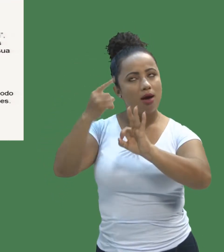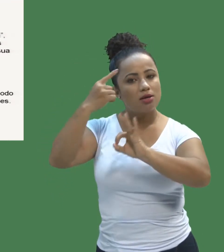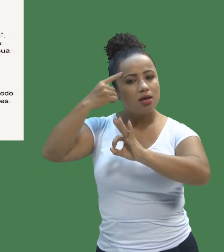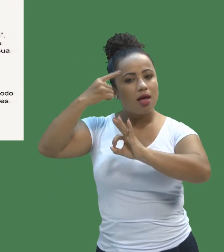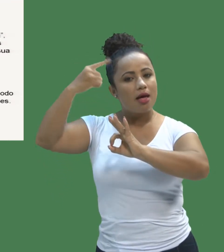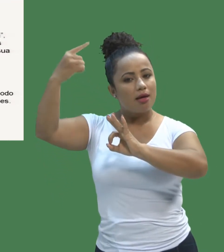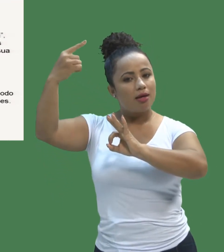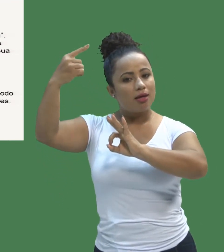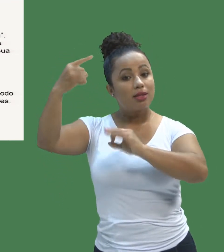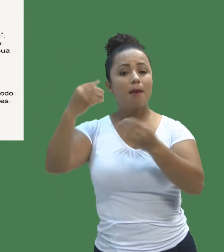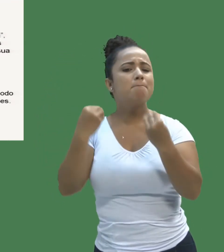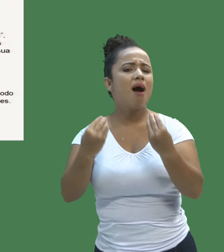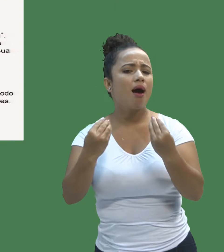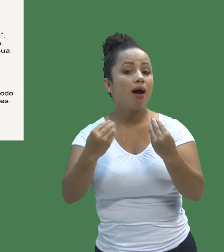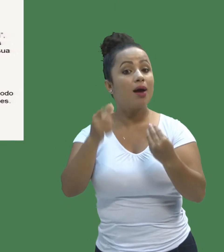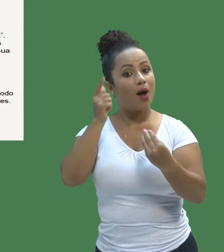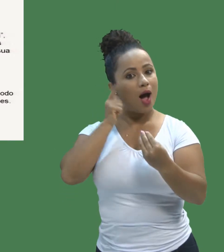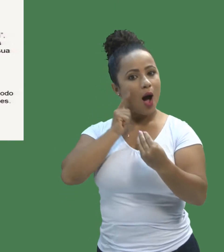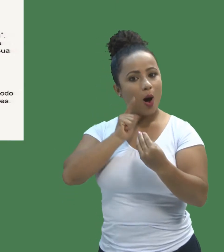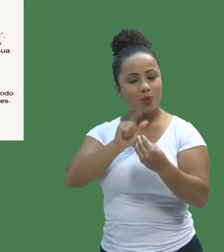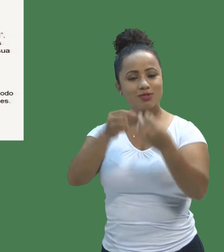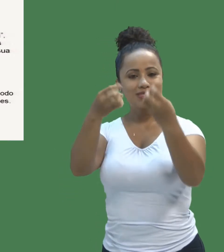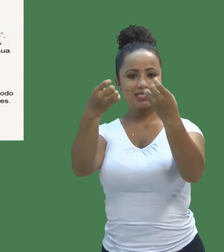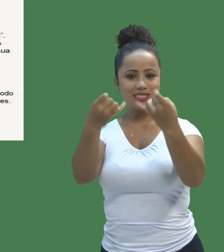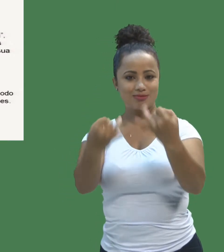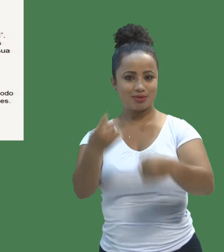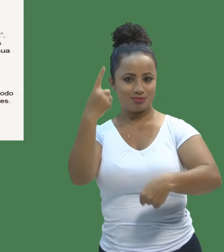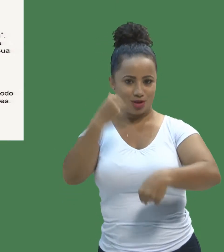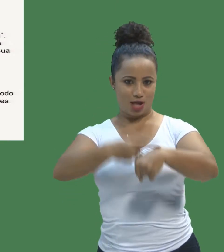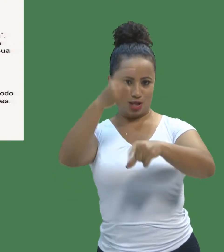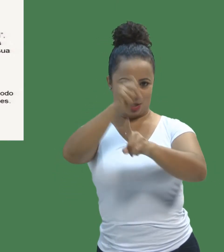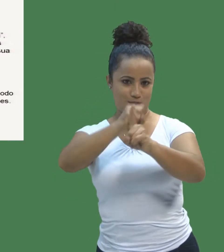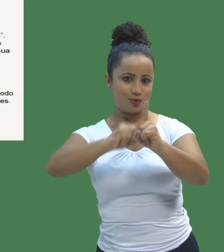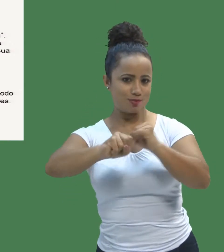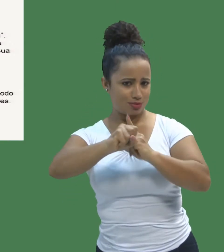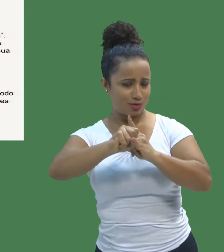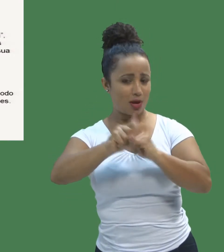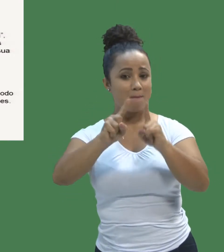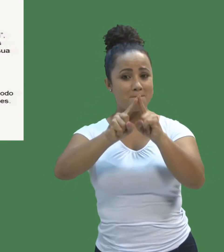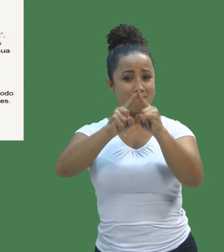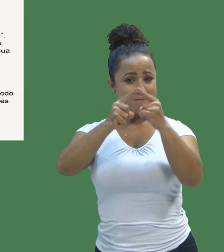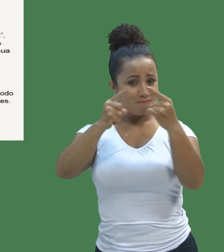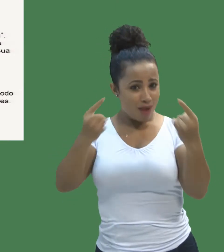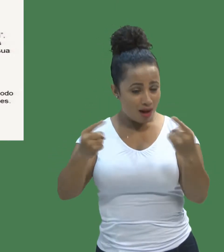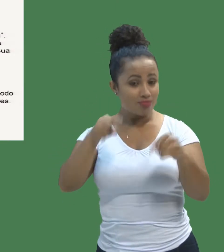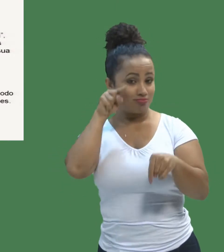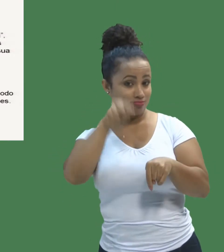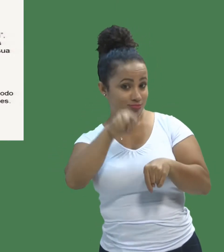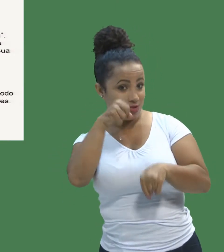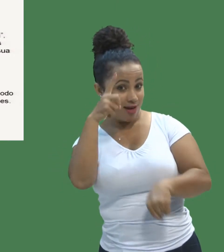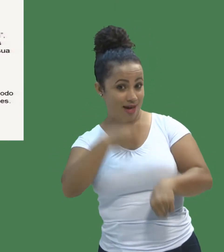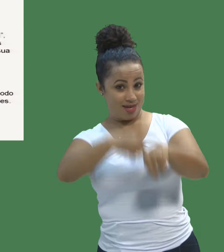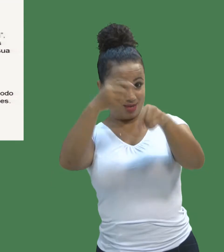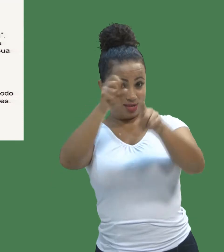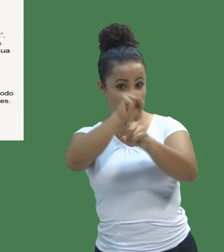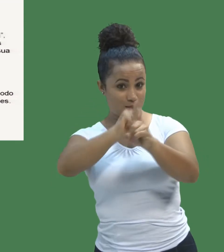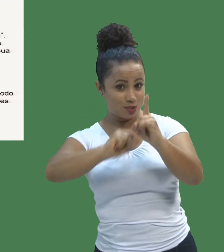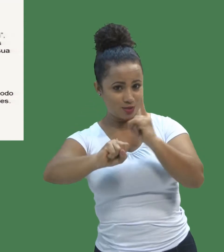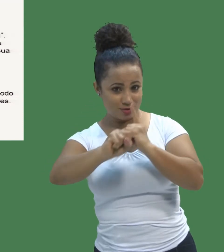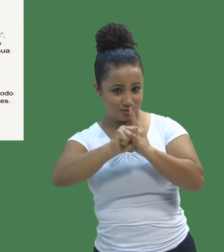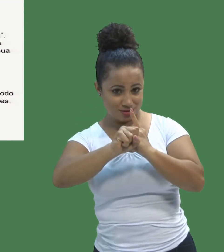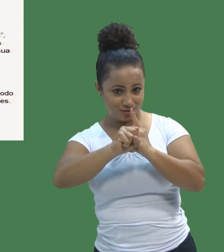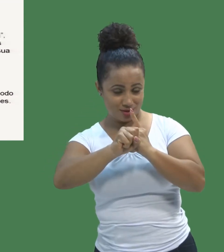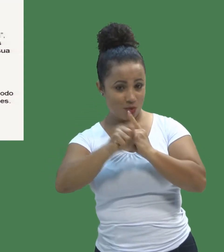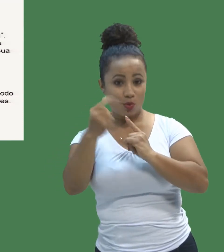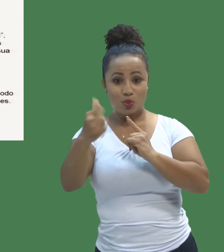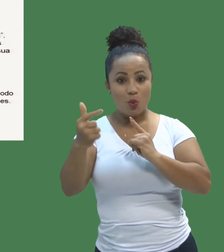Geralmente, elaboramos um sistema de ideias para explicar uma realidade social. Mas, na